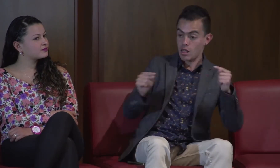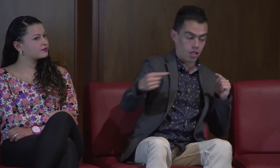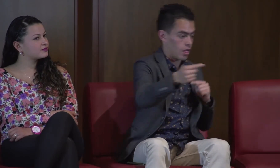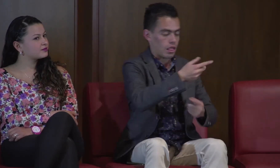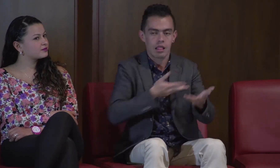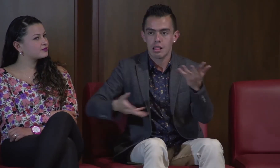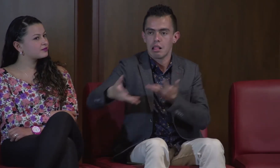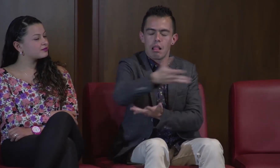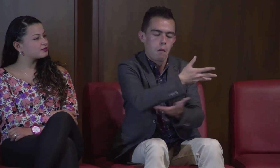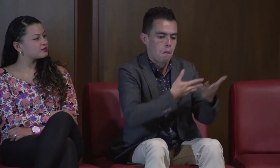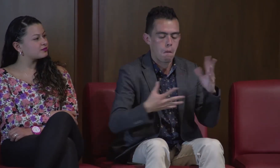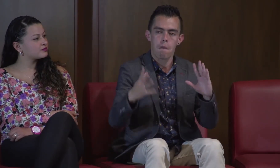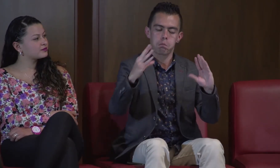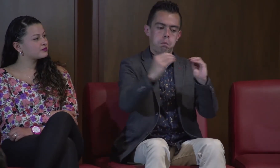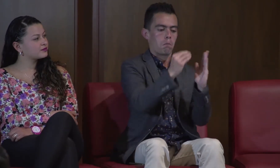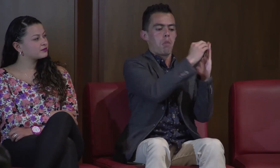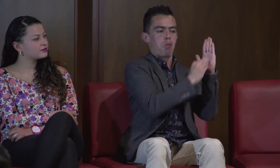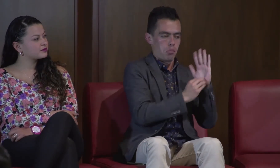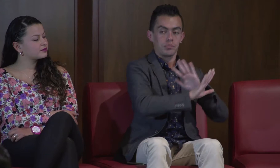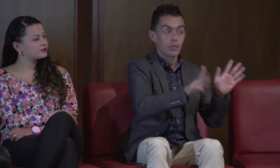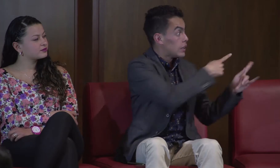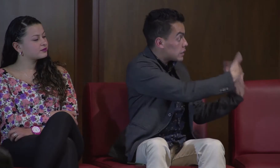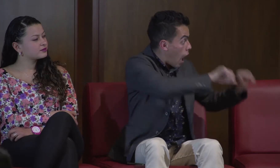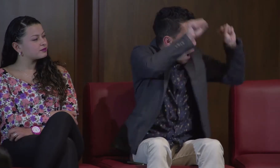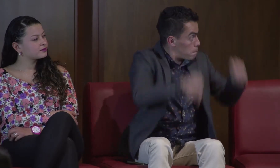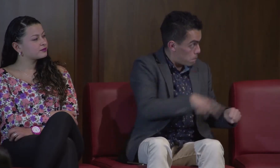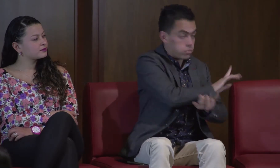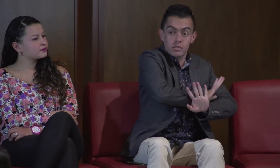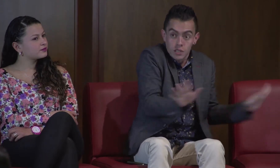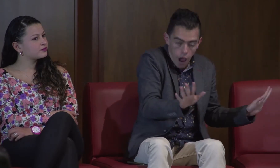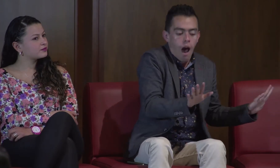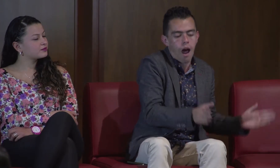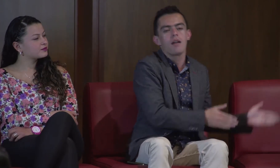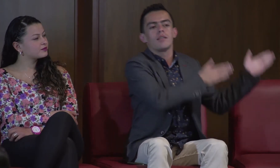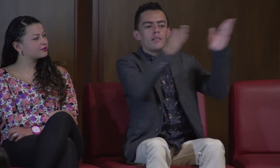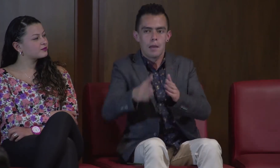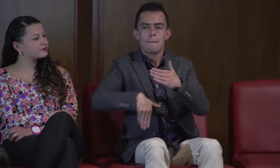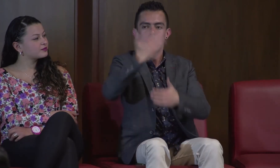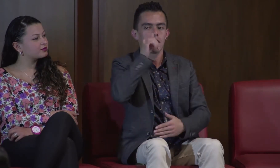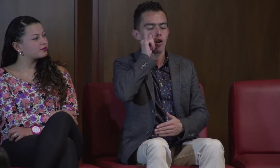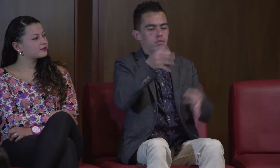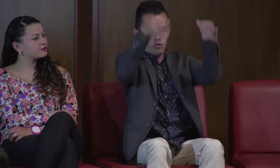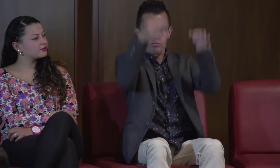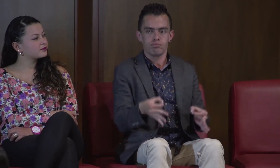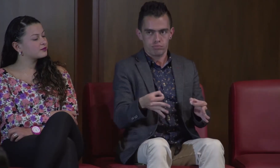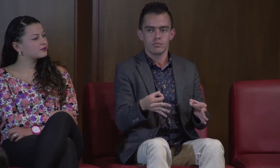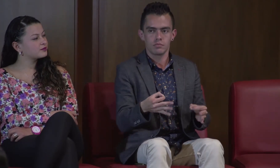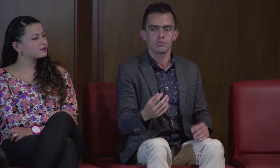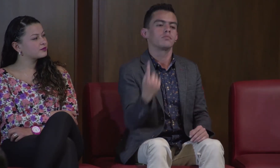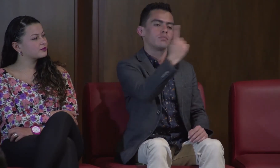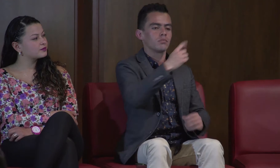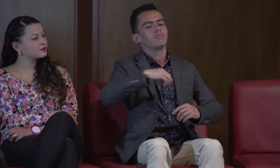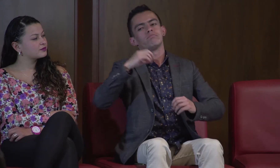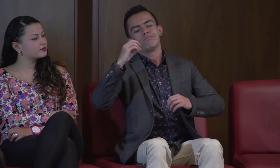duro poder ver todos esos puntos de vista, tratar de entrelazar todas esas opiniones, y ya luego que Ricardo entonces hacía la